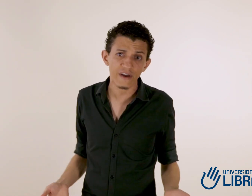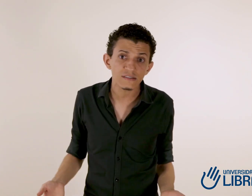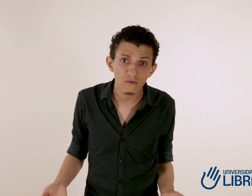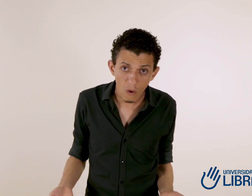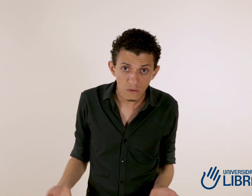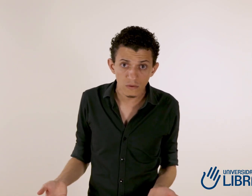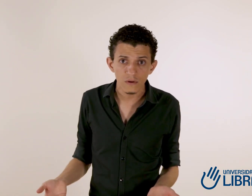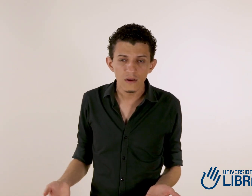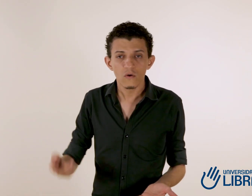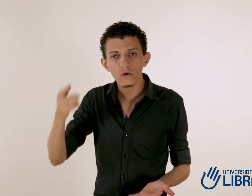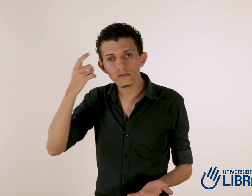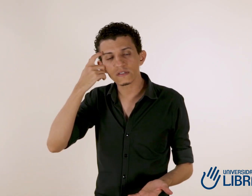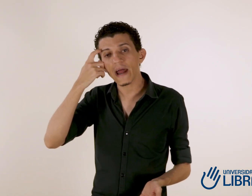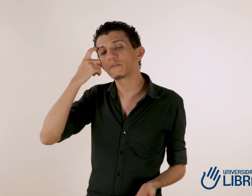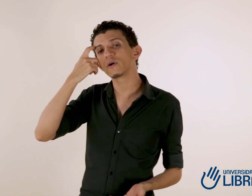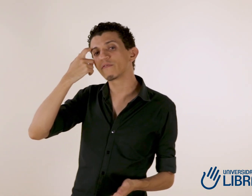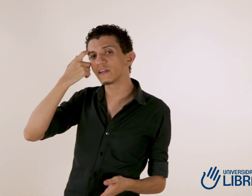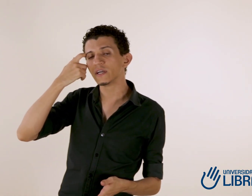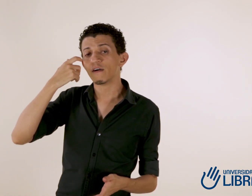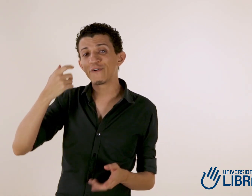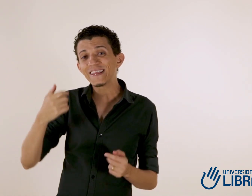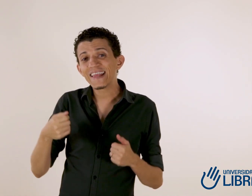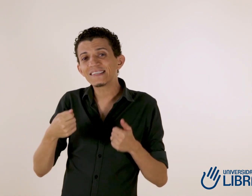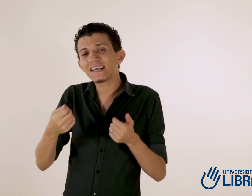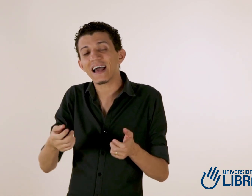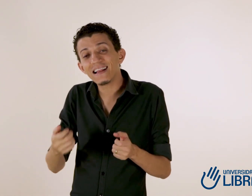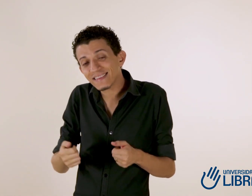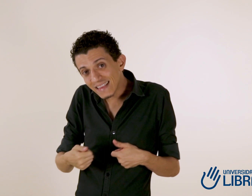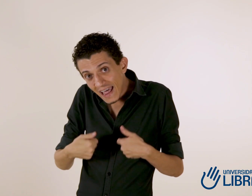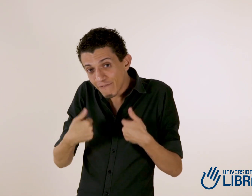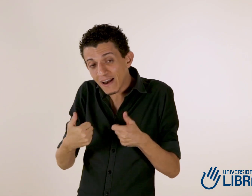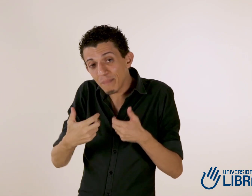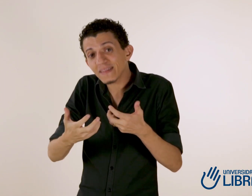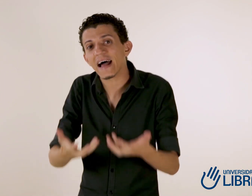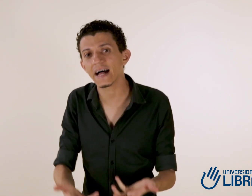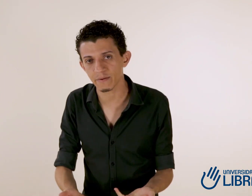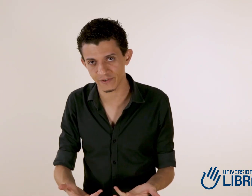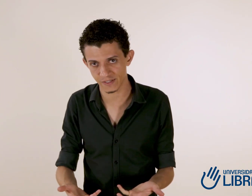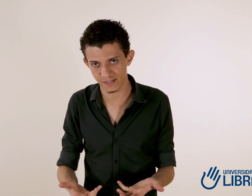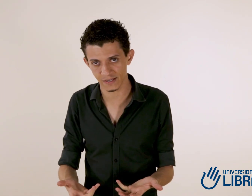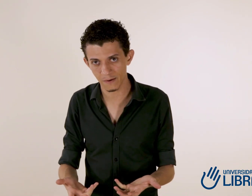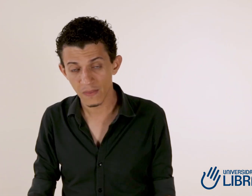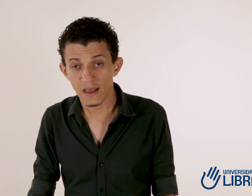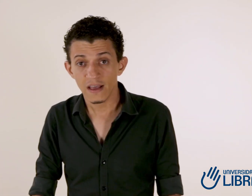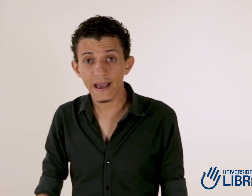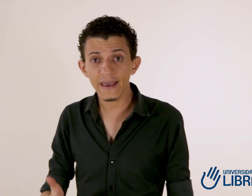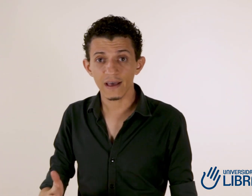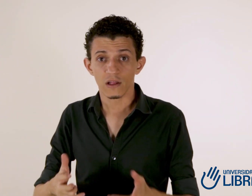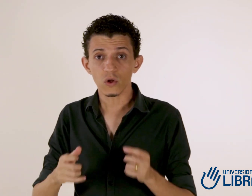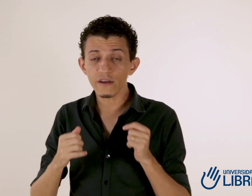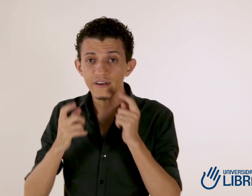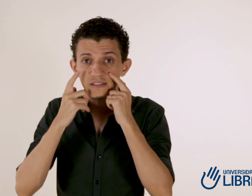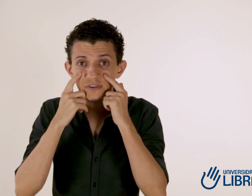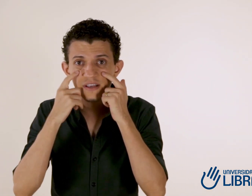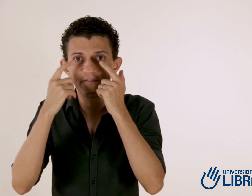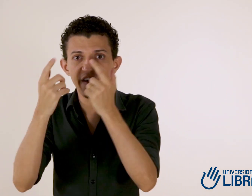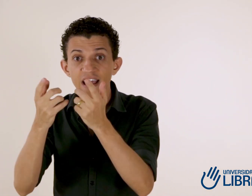conversa do outro. O nosso cérebro de ouvinte foi desenhado, ele foi lapidado para fazer assim. E aí, toda vez que você vê